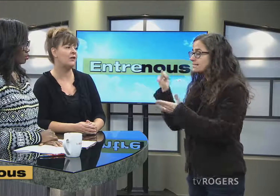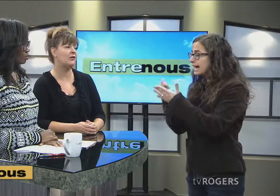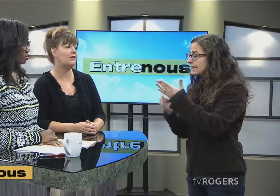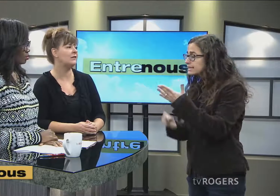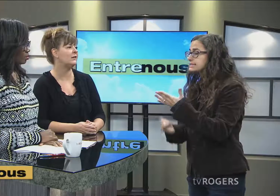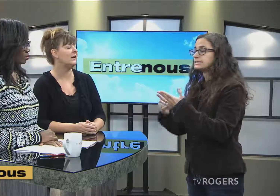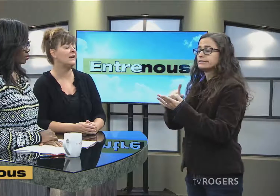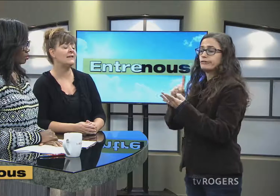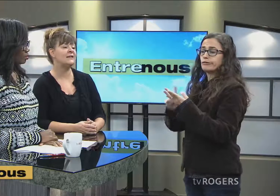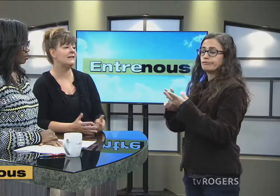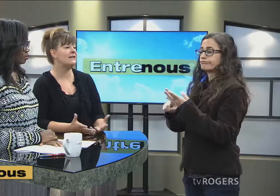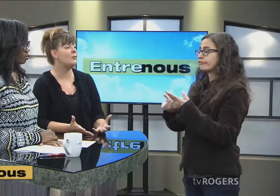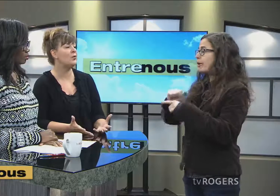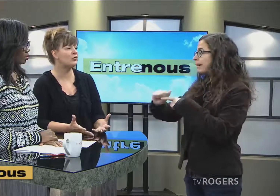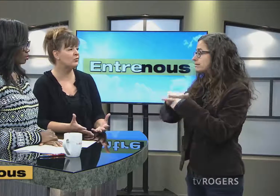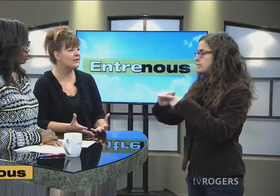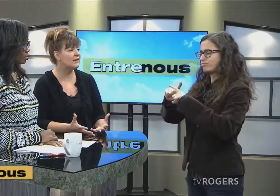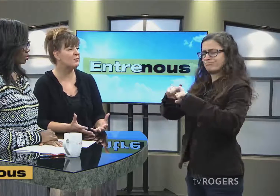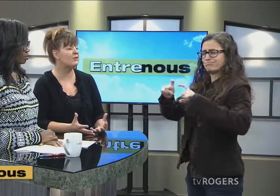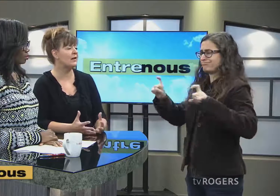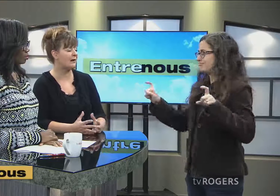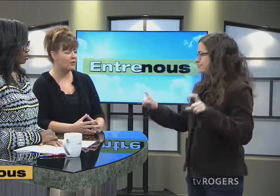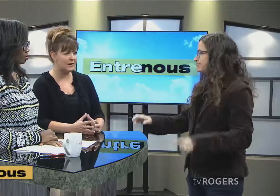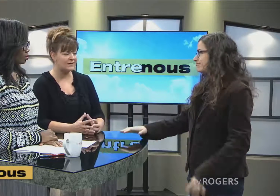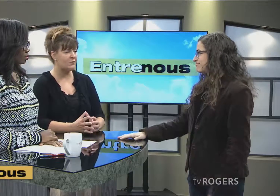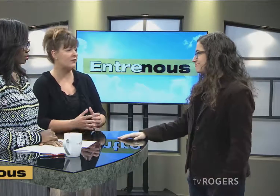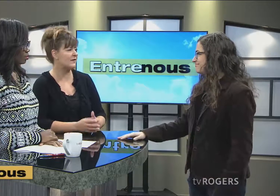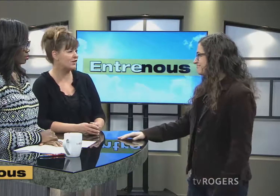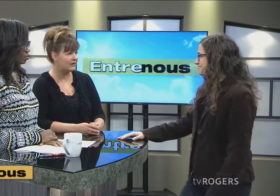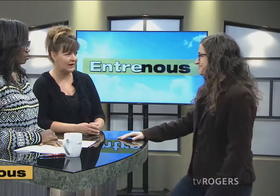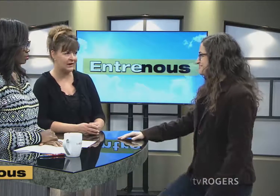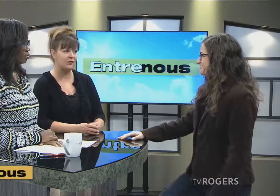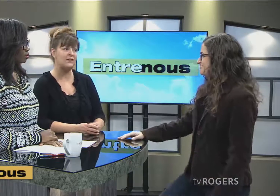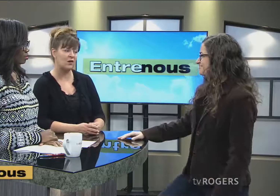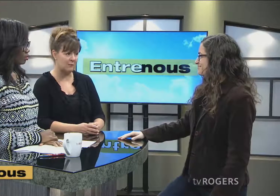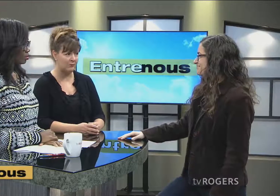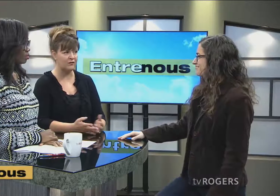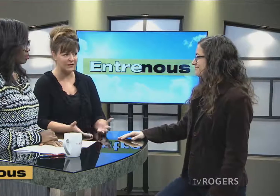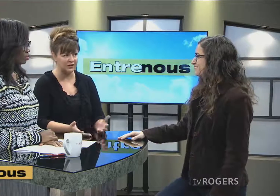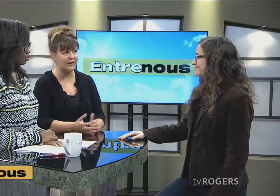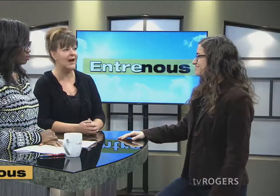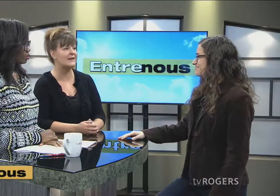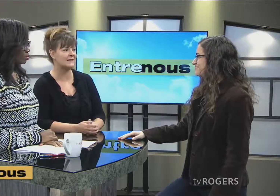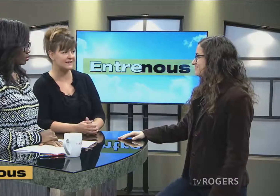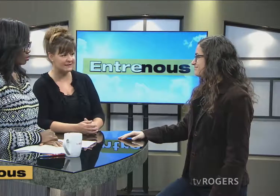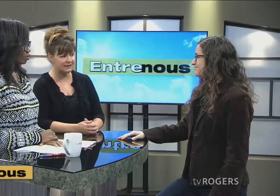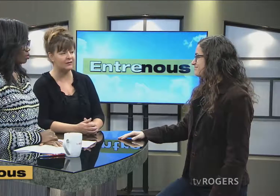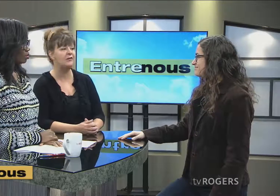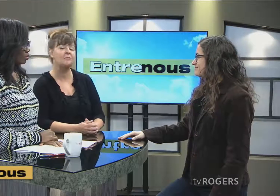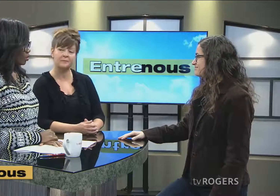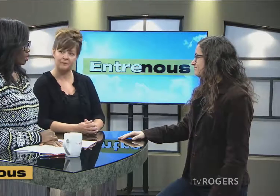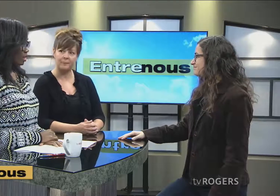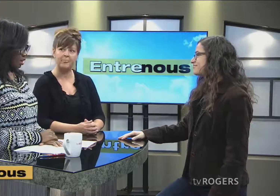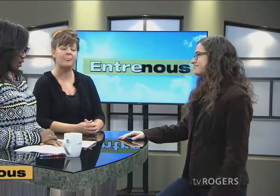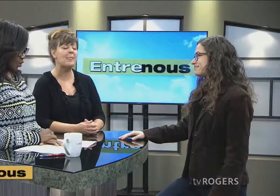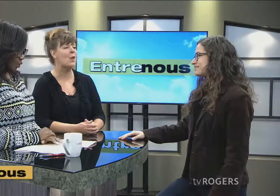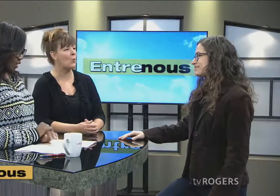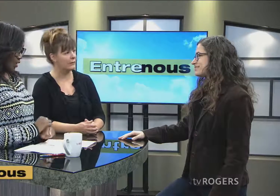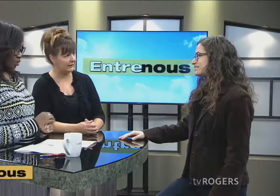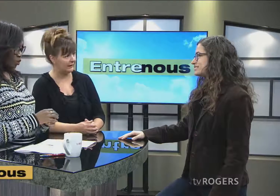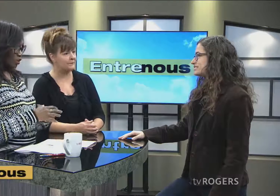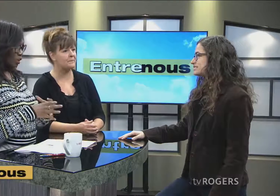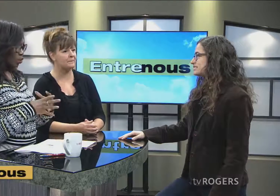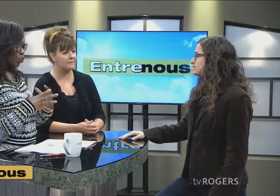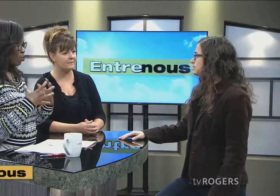partenariats, des opportunités pour la formation professionnelle et un développement professionnel artistique. OK. Donc